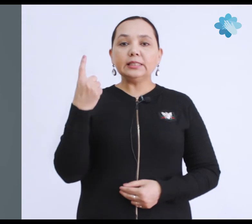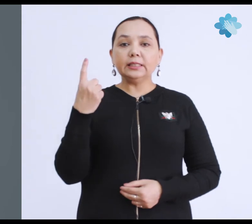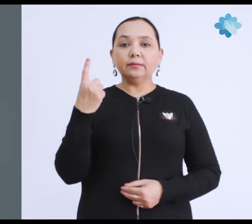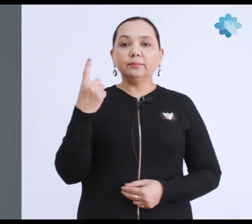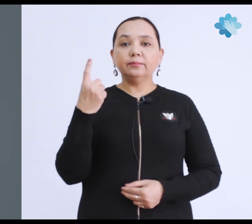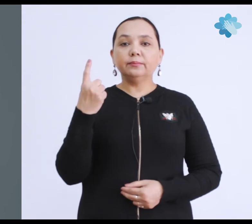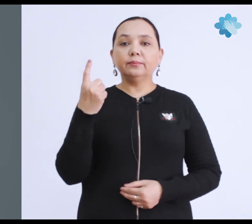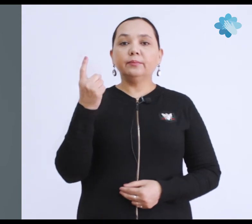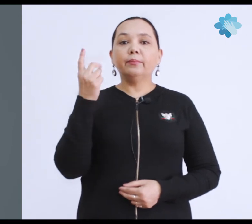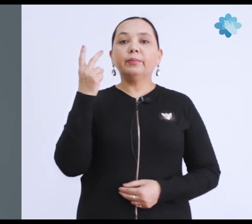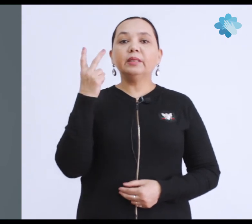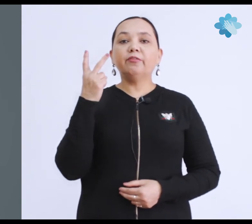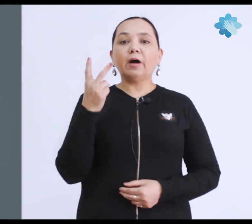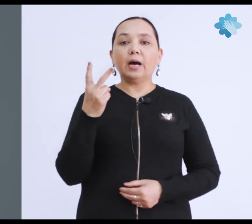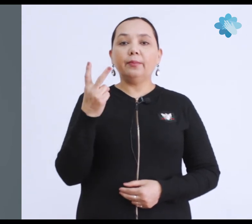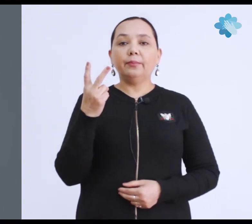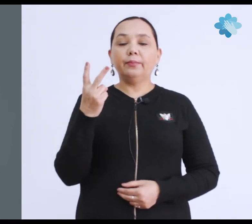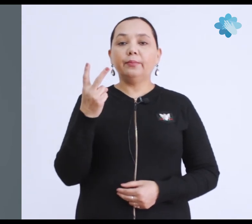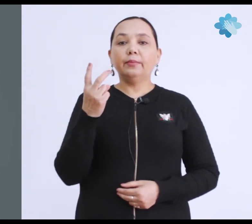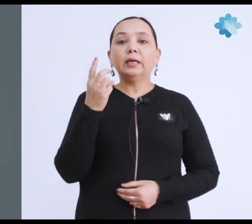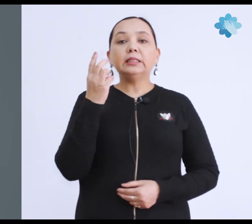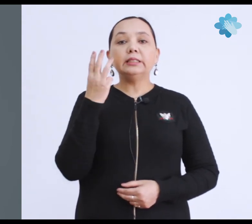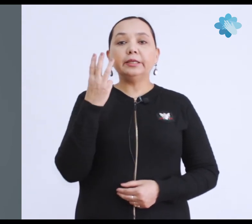Один, два, три,